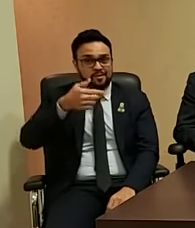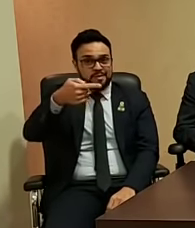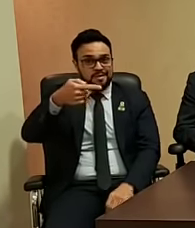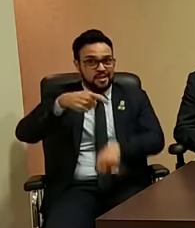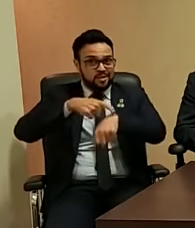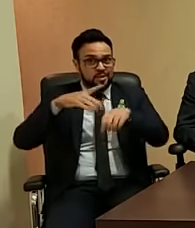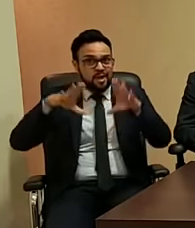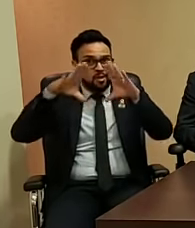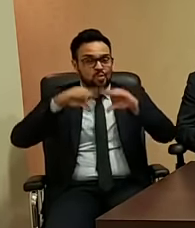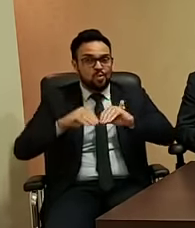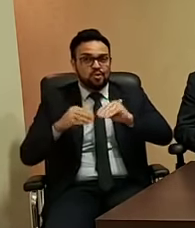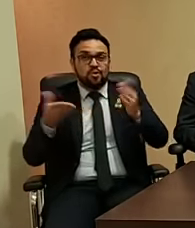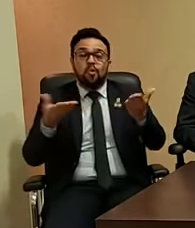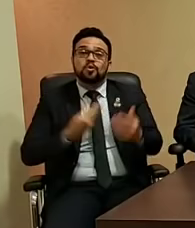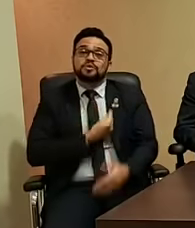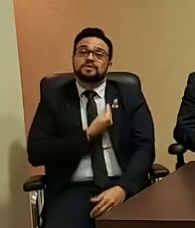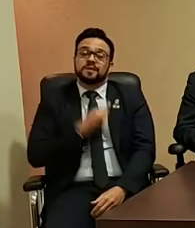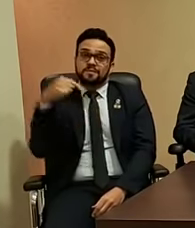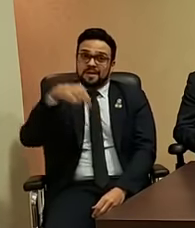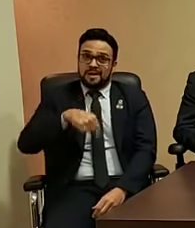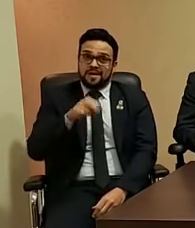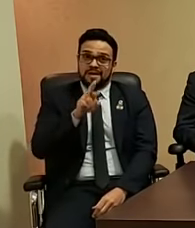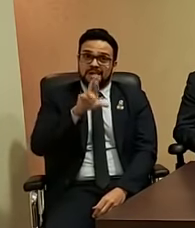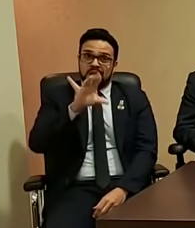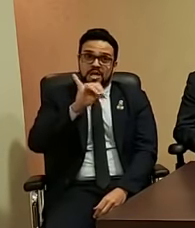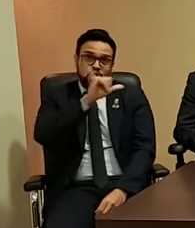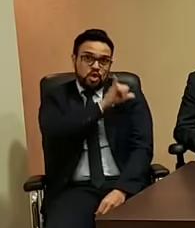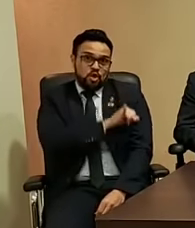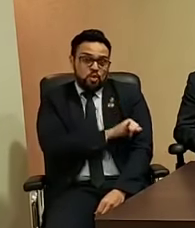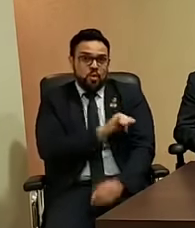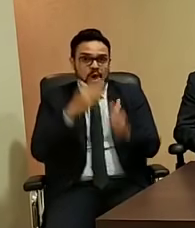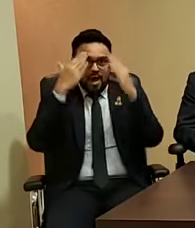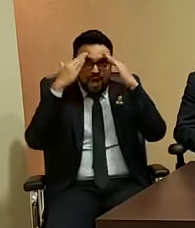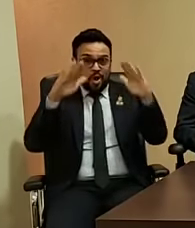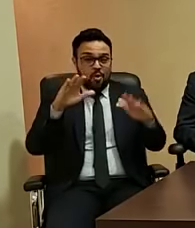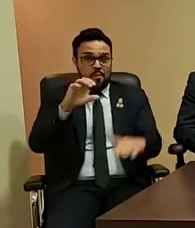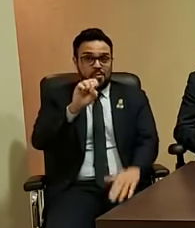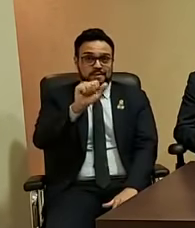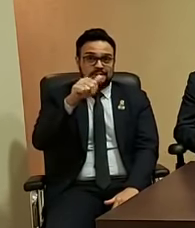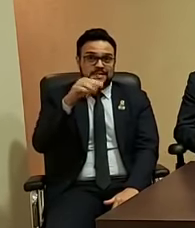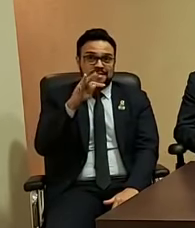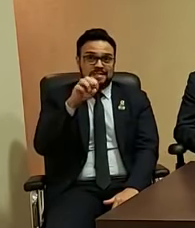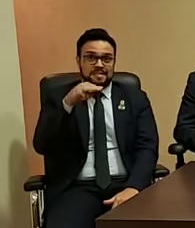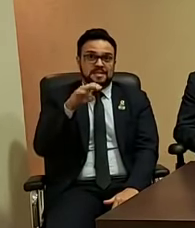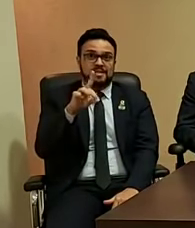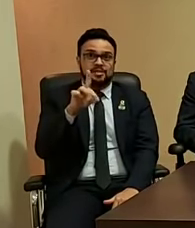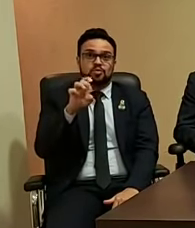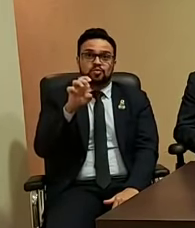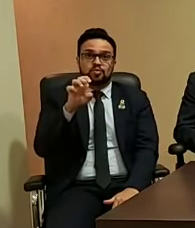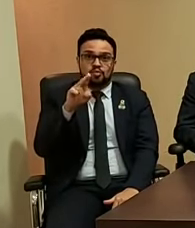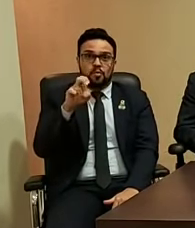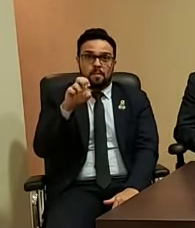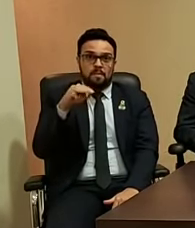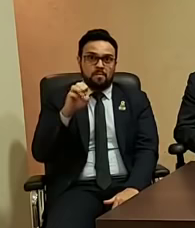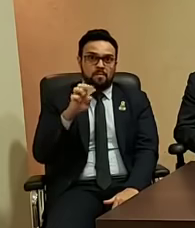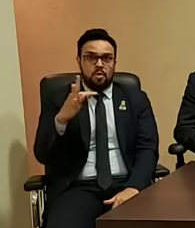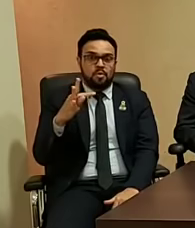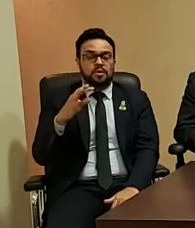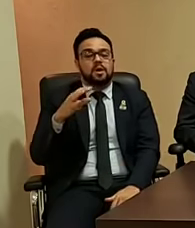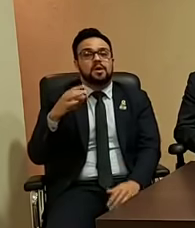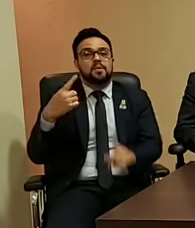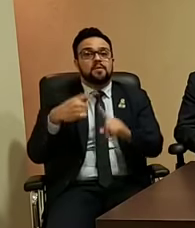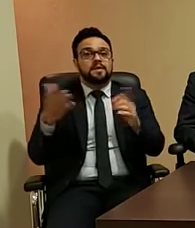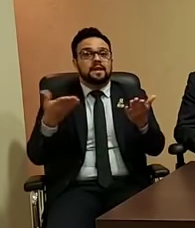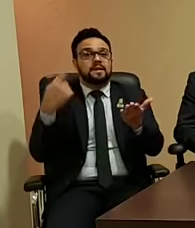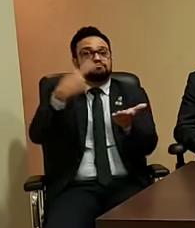horas. Estamos no Rio de Janeiro, aeroporto Santos Dumont. Uma live um pouco mais rápida hoje, que temos um compromisso às 20 horas no